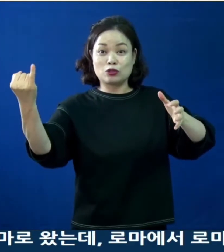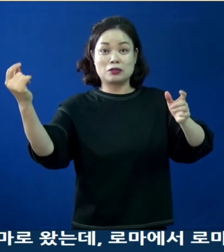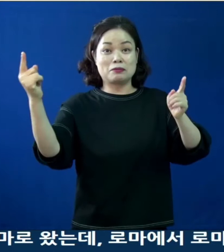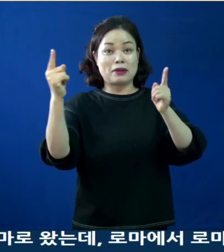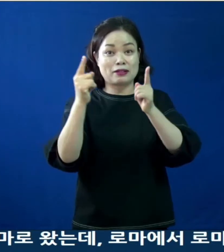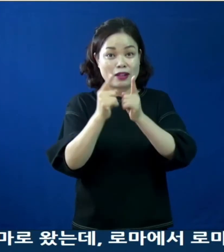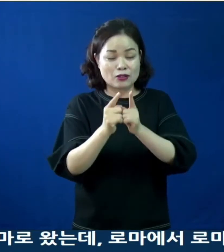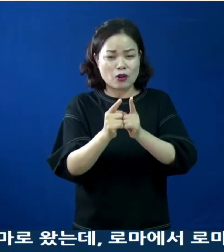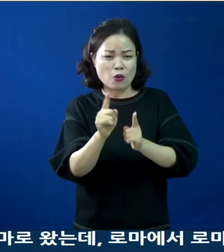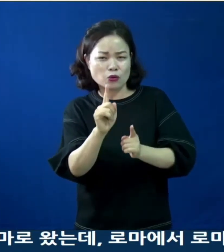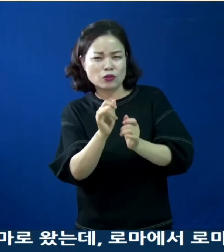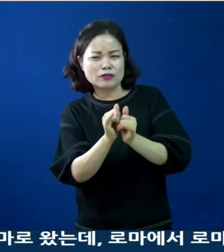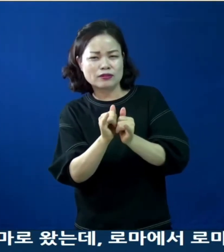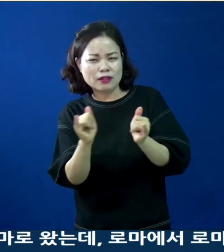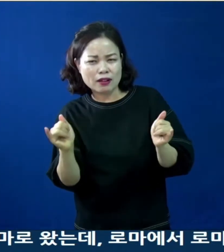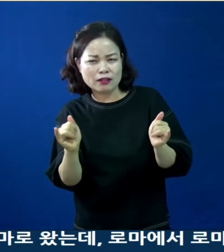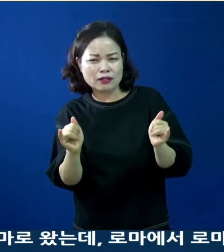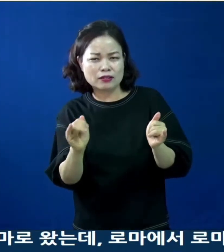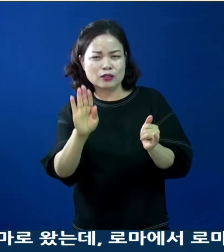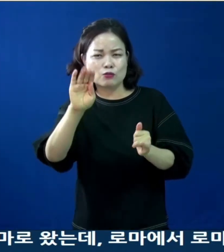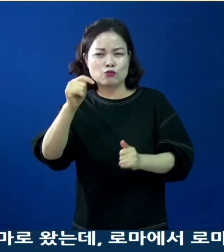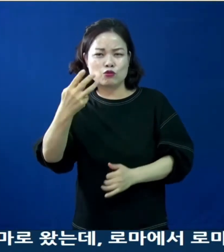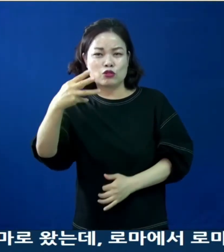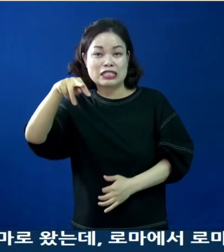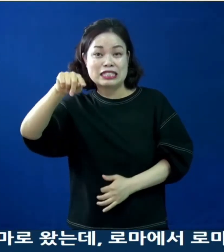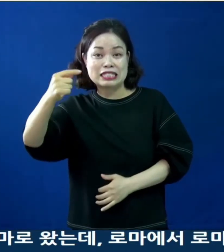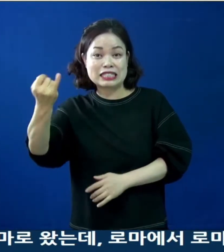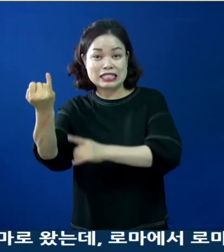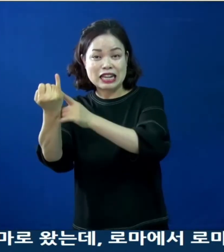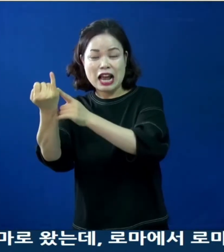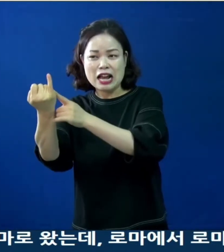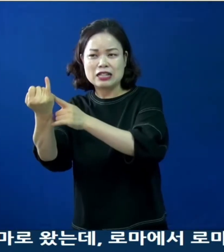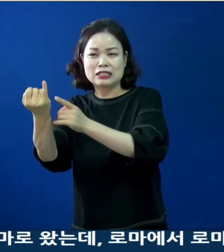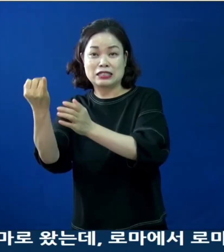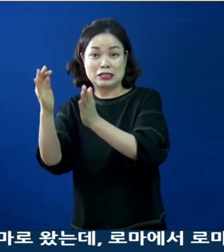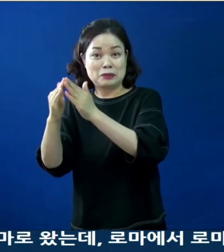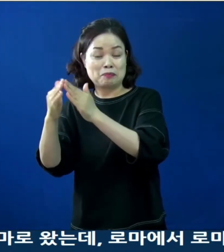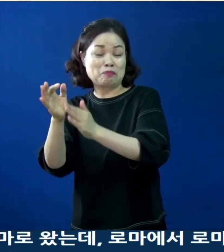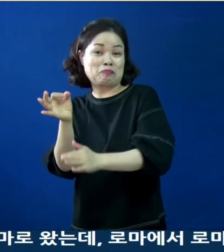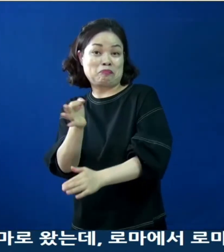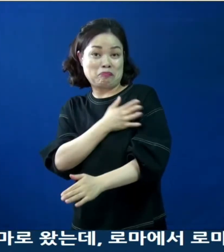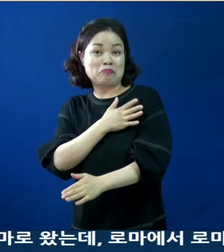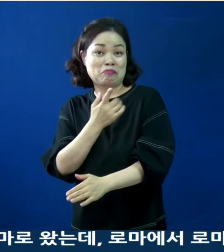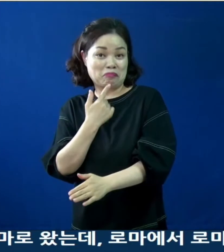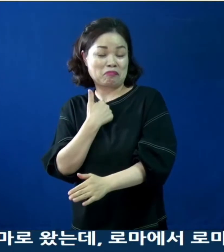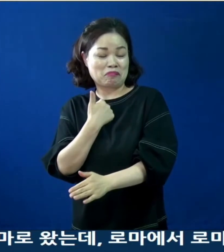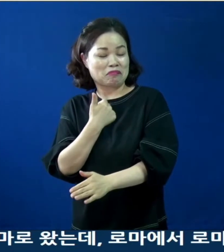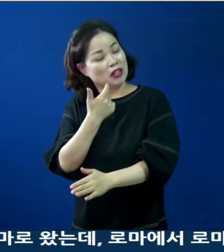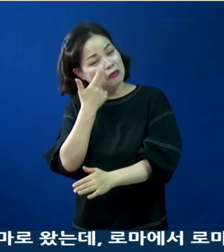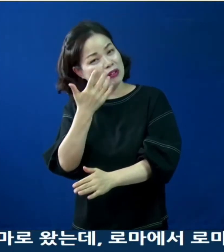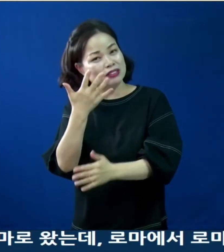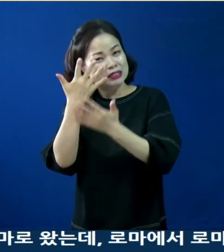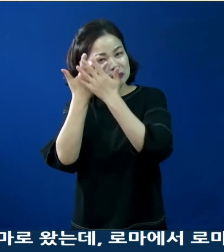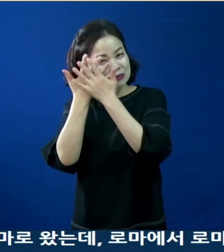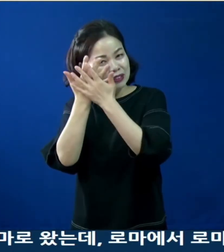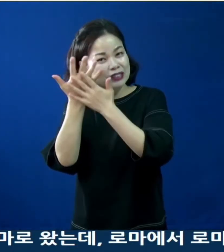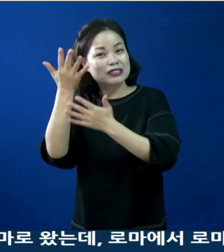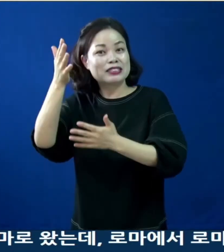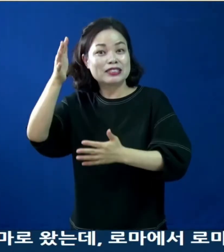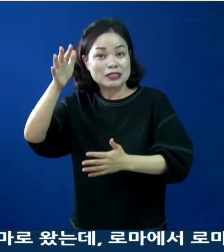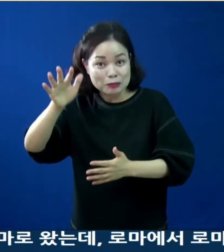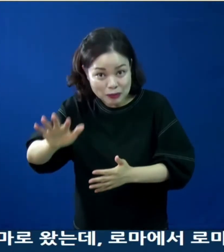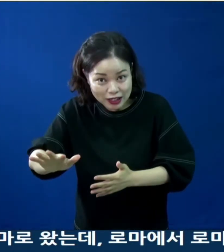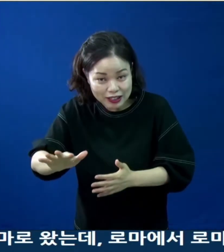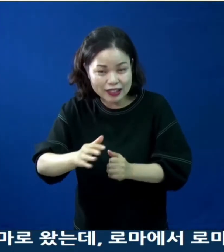뭐 어떤 사람들은 브리스길라 집안도 굉장히 좋았다 이렇게 말하는 사람들도 있습니다. 뭐 확증할 수 없는데